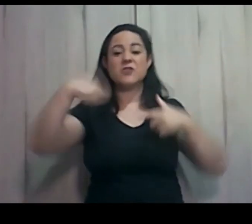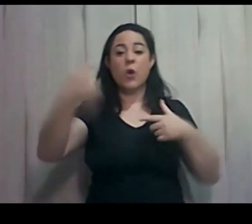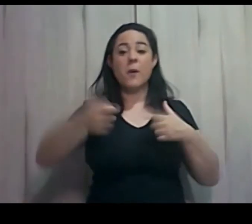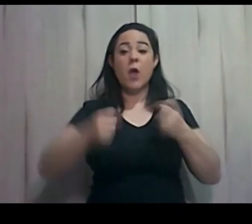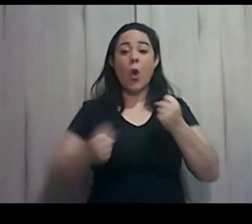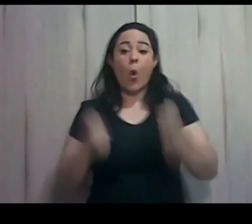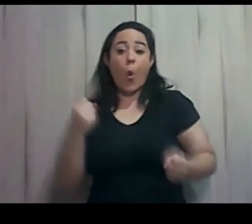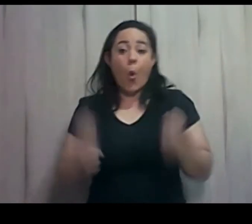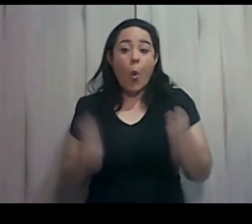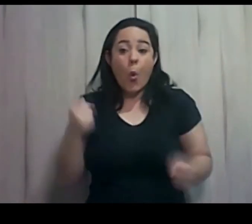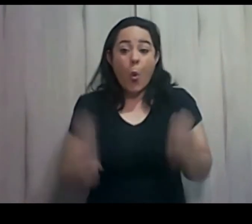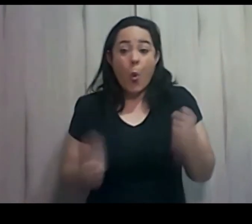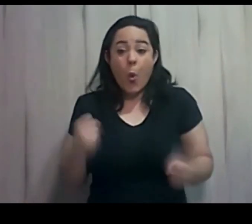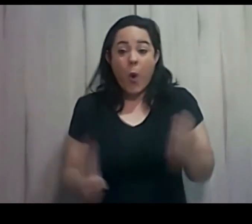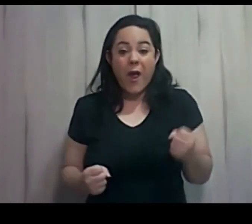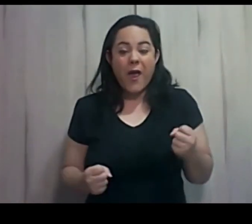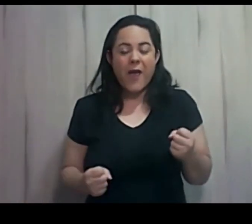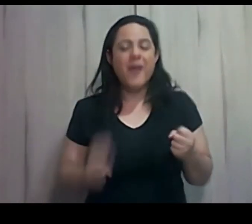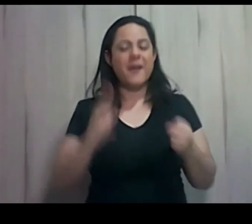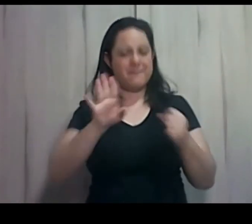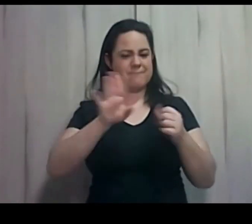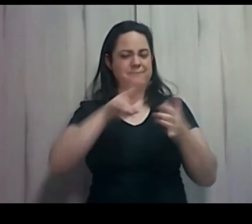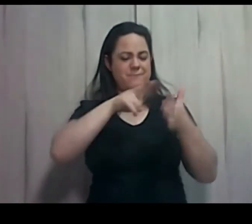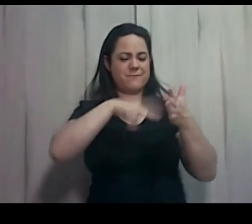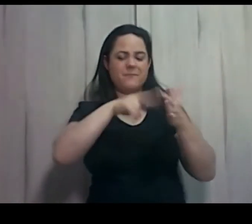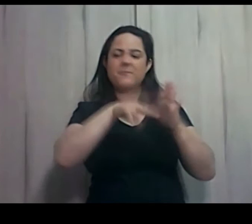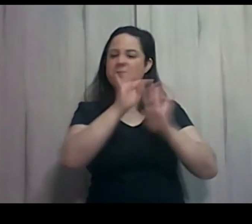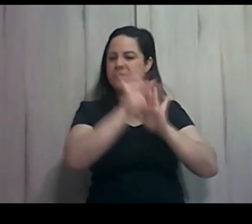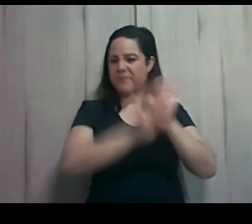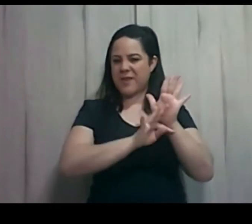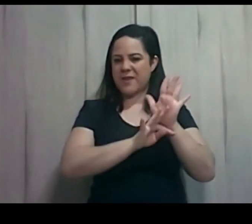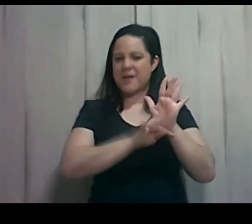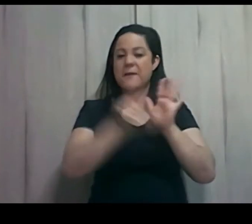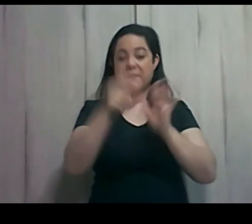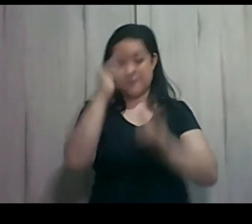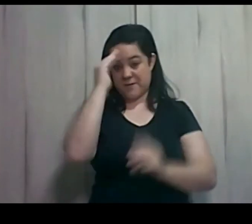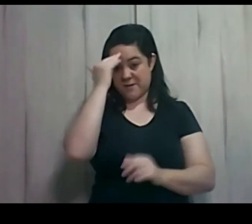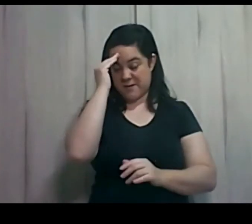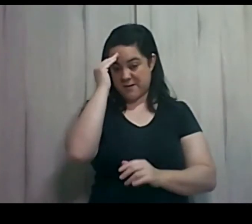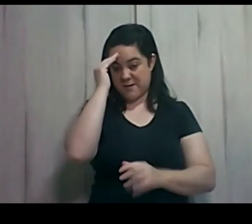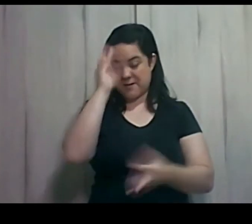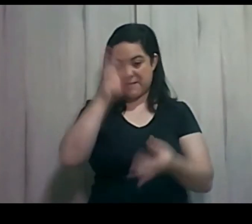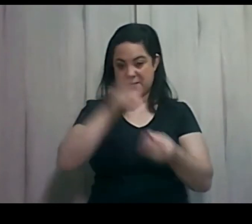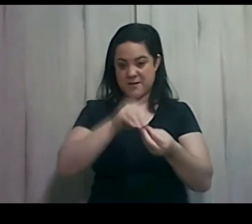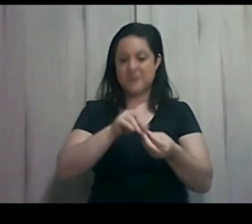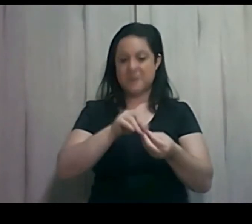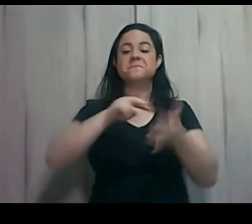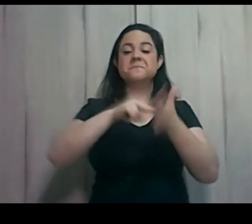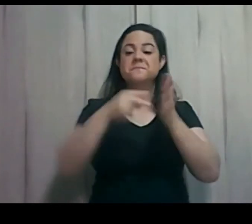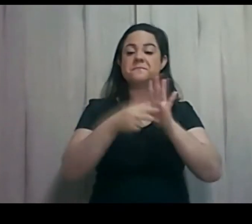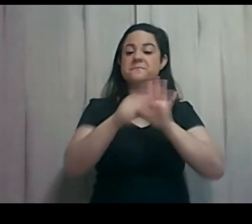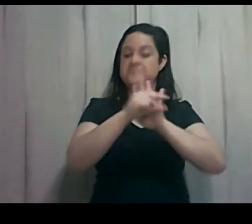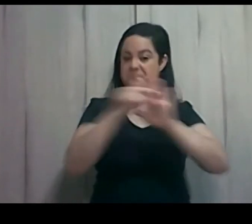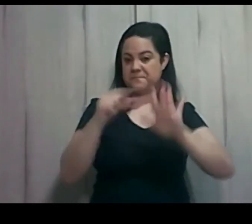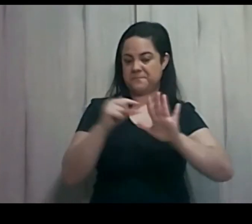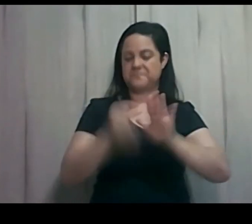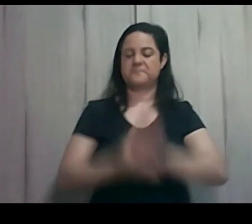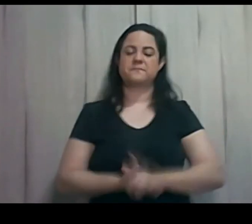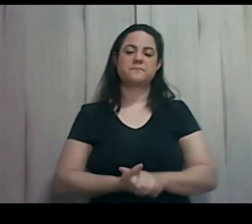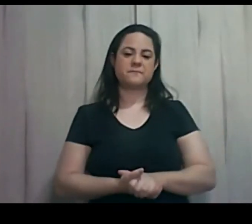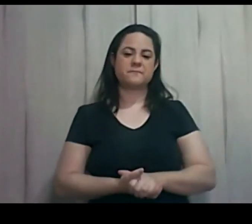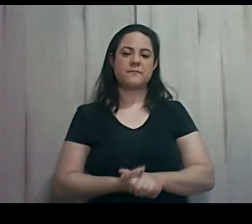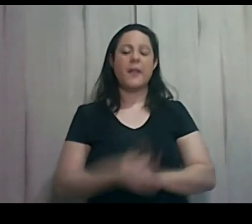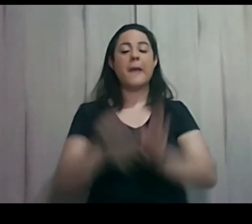corrida. Vou ler para você um texto, para você entender o que esse versículo está dizendo. O texto de